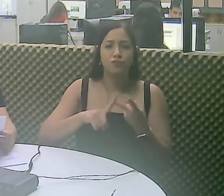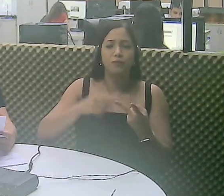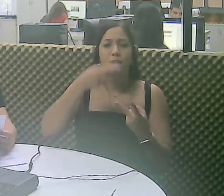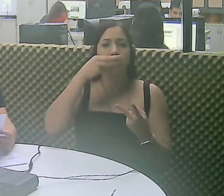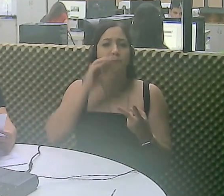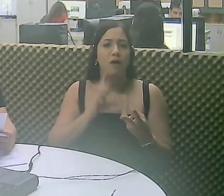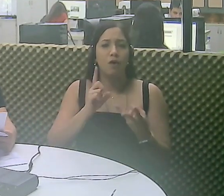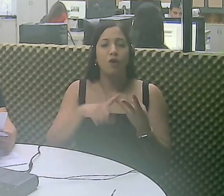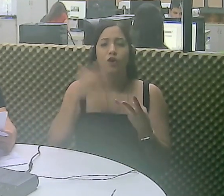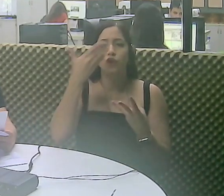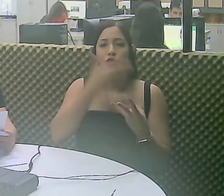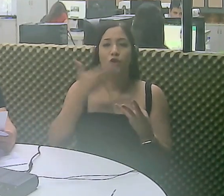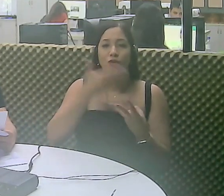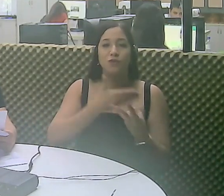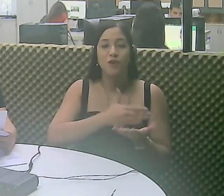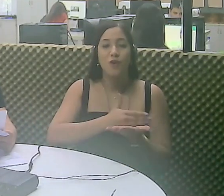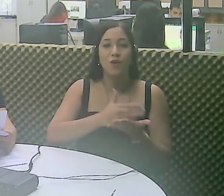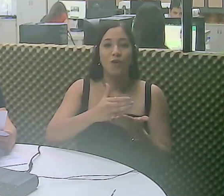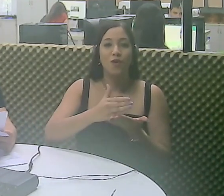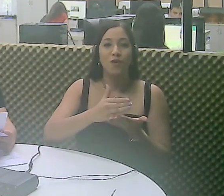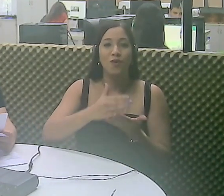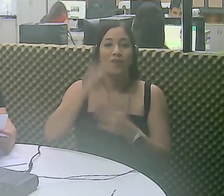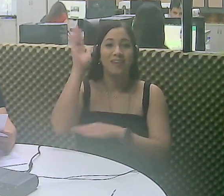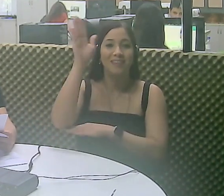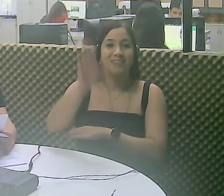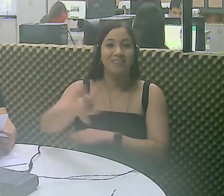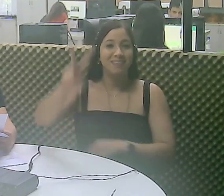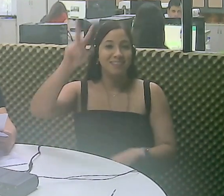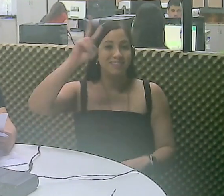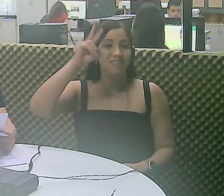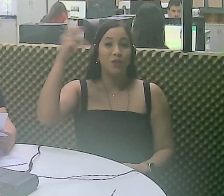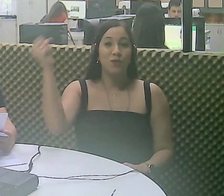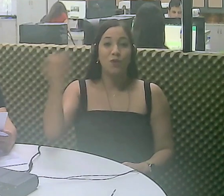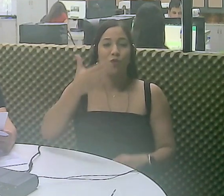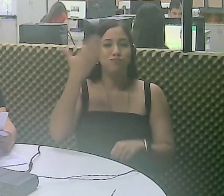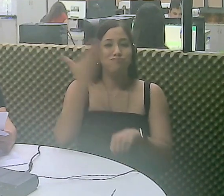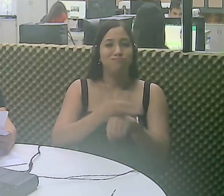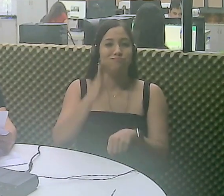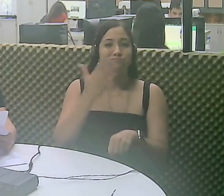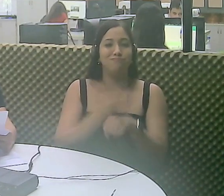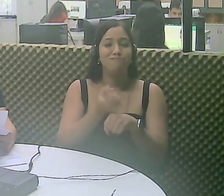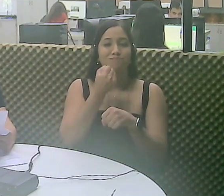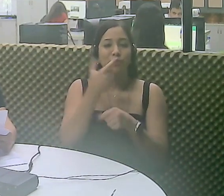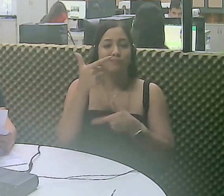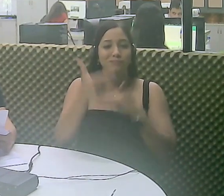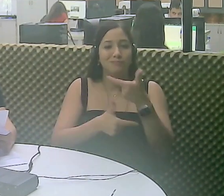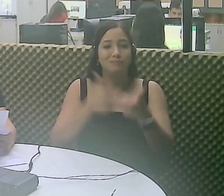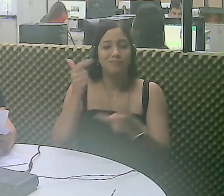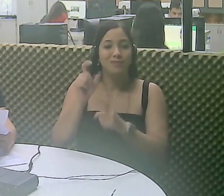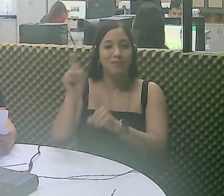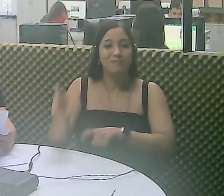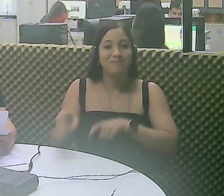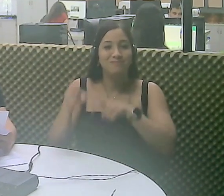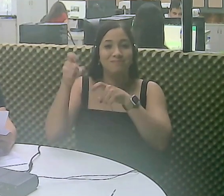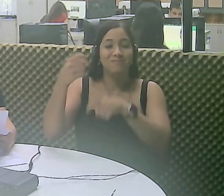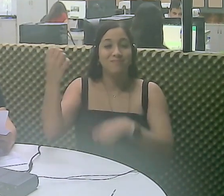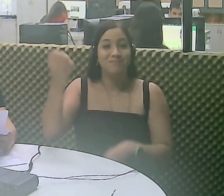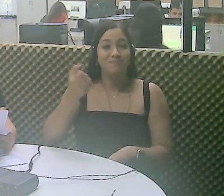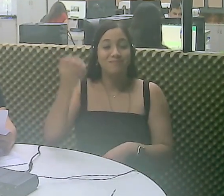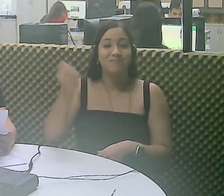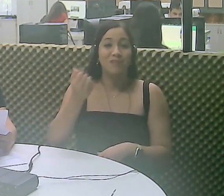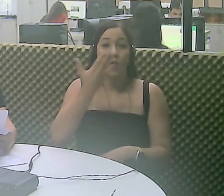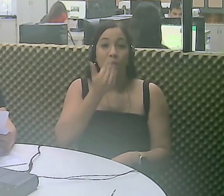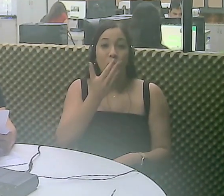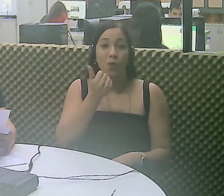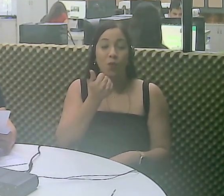e doces, começou na tarde desta segunda-feira mais uma edição do treinamento Boas Práticas Agropecuárias e de Manipulação